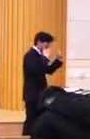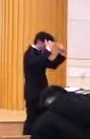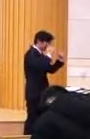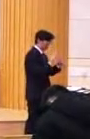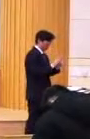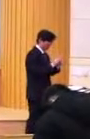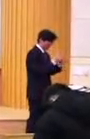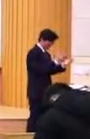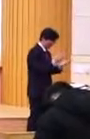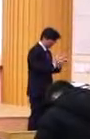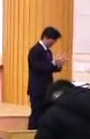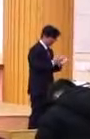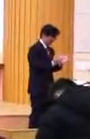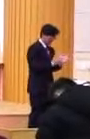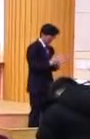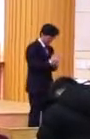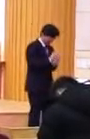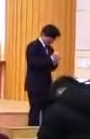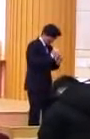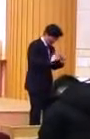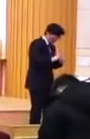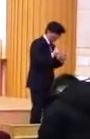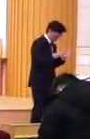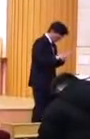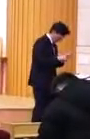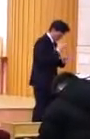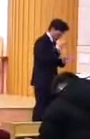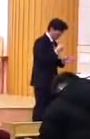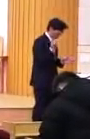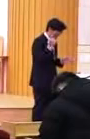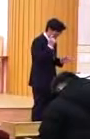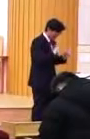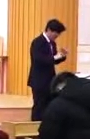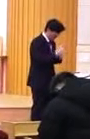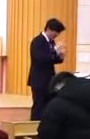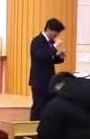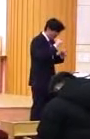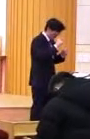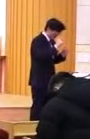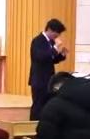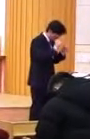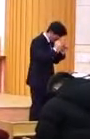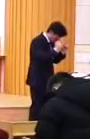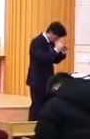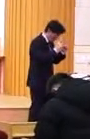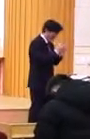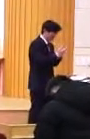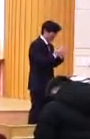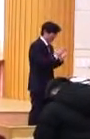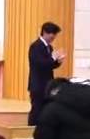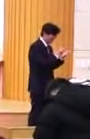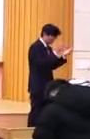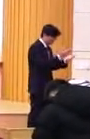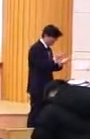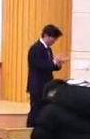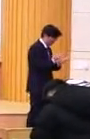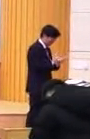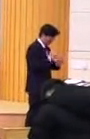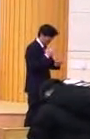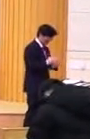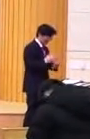하시고 예수님을 더 깊이 알게 하시고 복음을 깊이 깨달아갈 수 있도록 은혜에 더하여 주시옵소서.